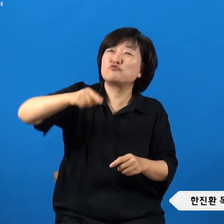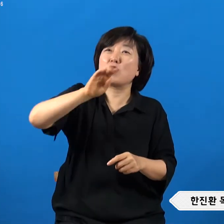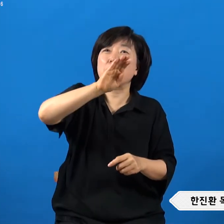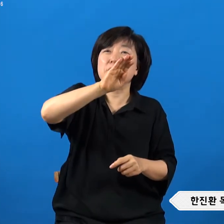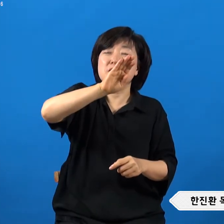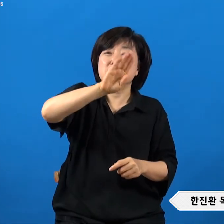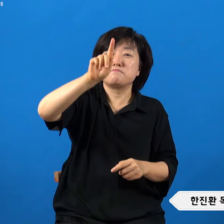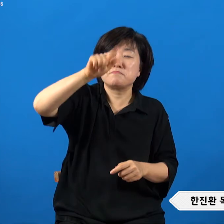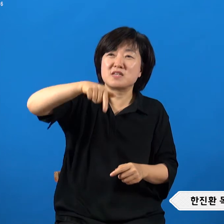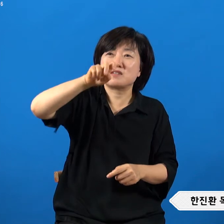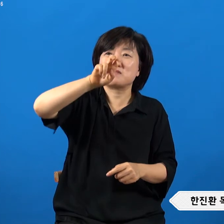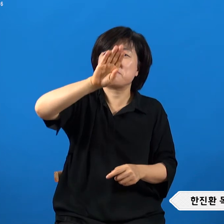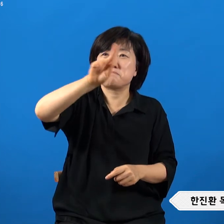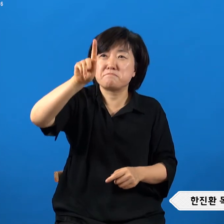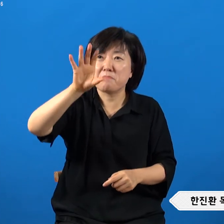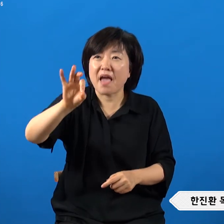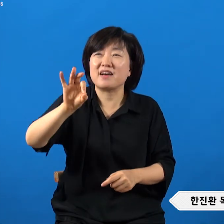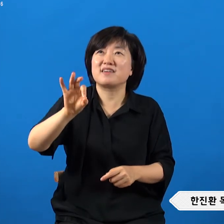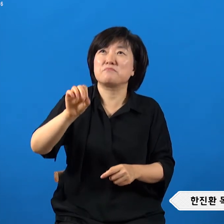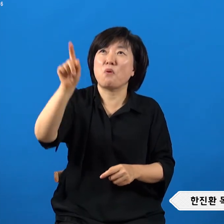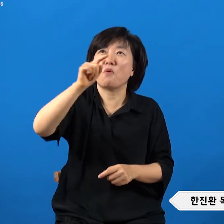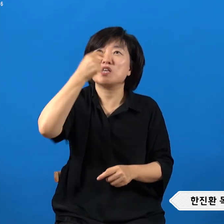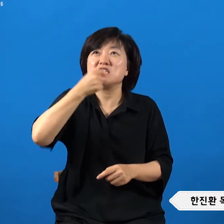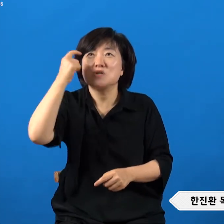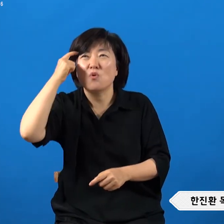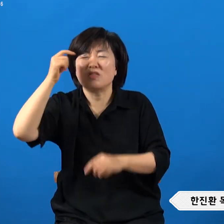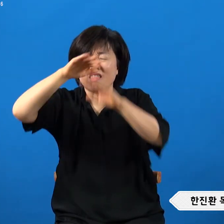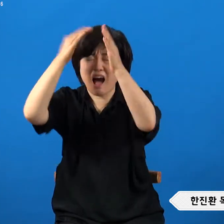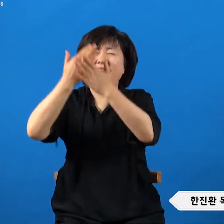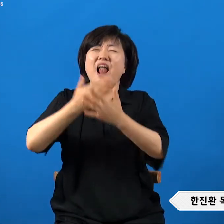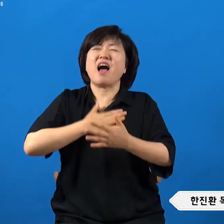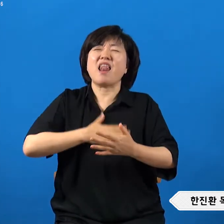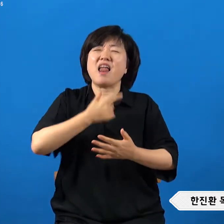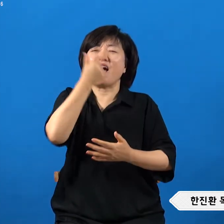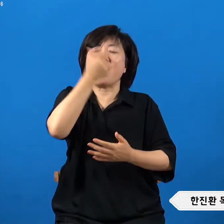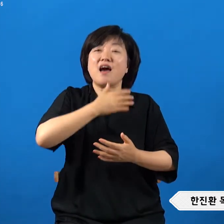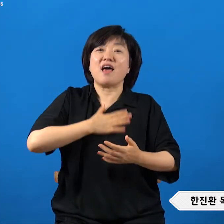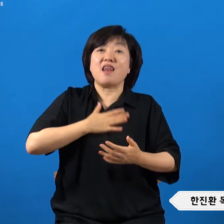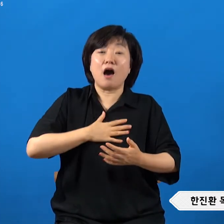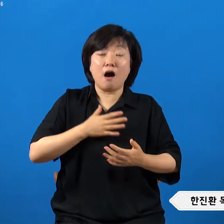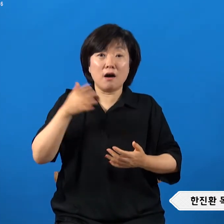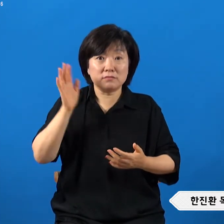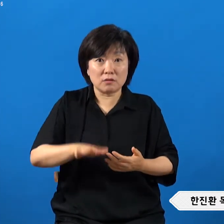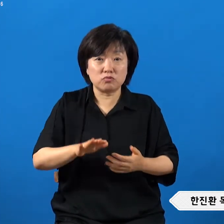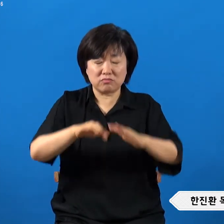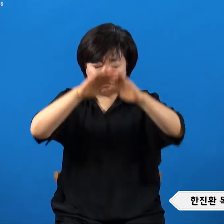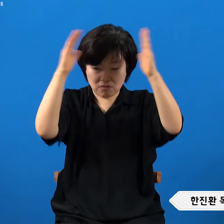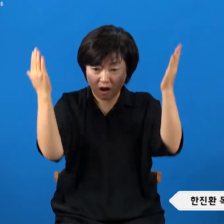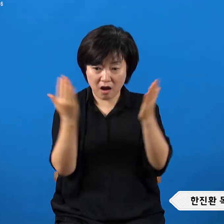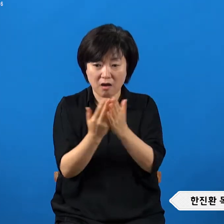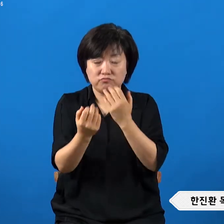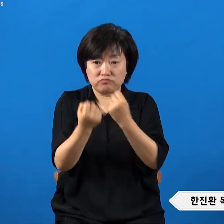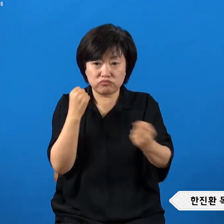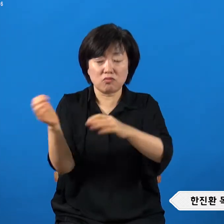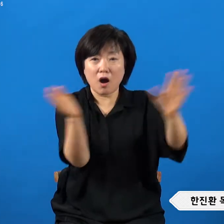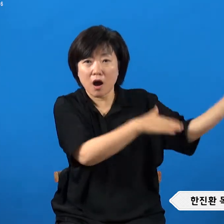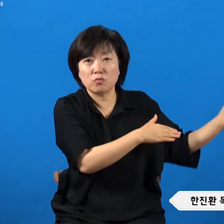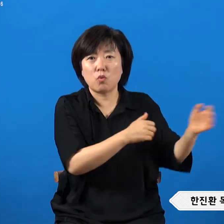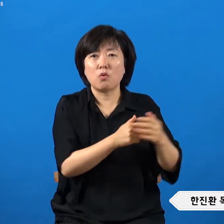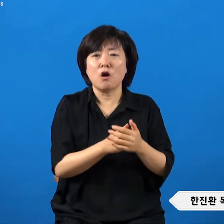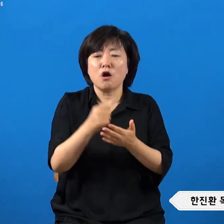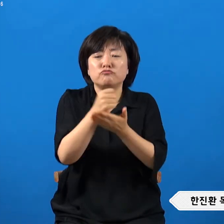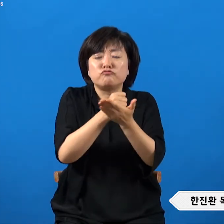그런데도 하나님이 계셔서 이 모든 만물을 창조하신 것이구나. 우연히 생긴 것이 아니고 창조하신